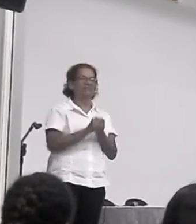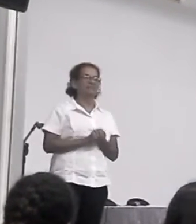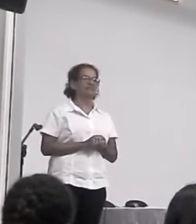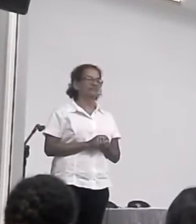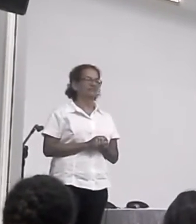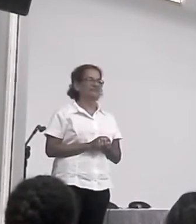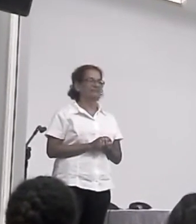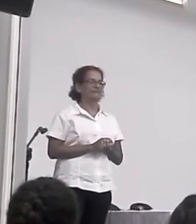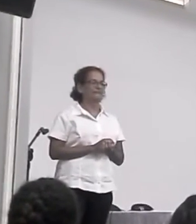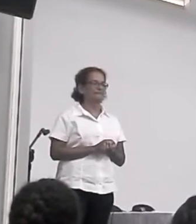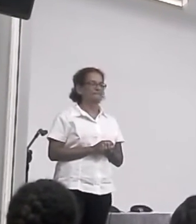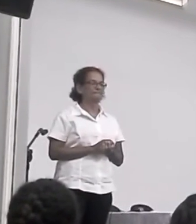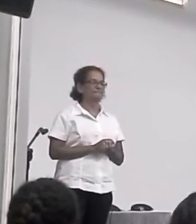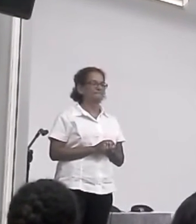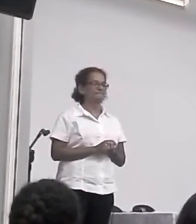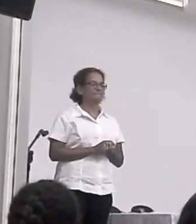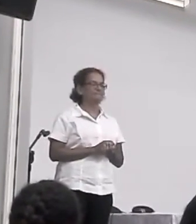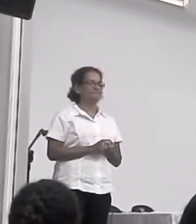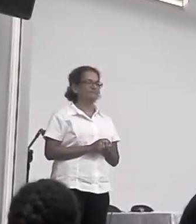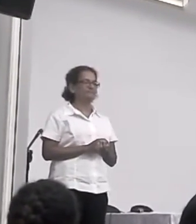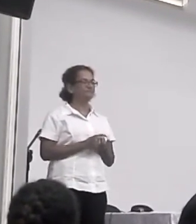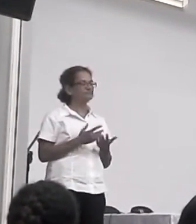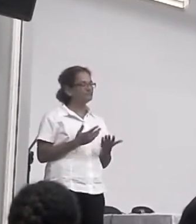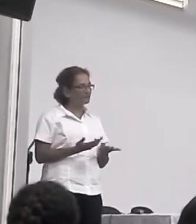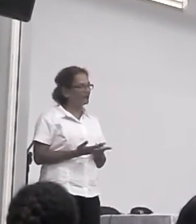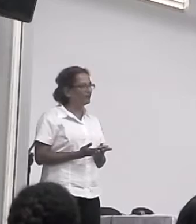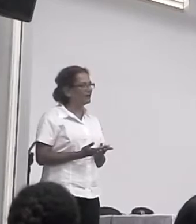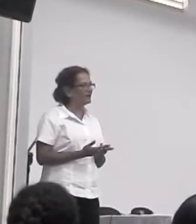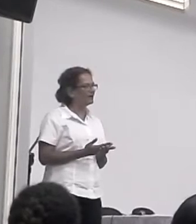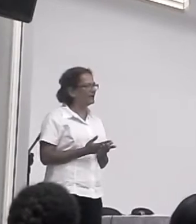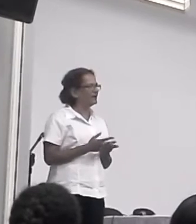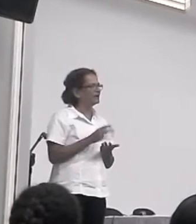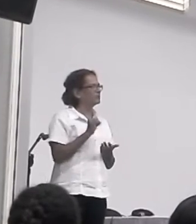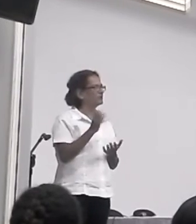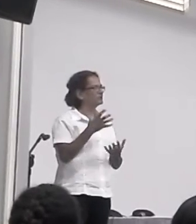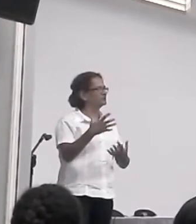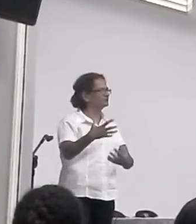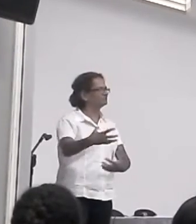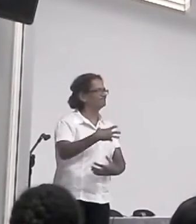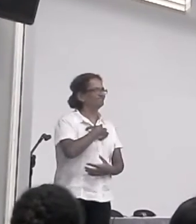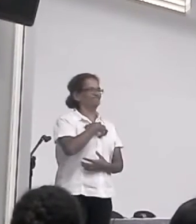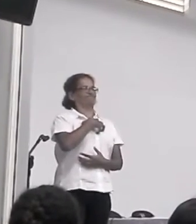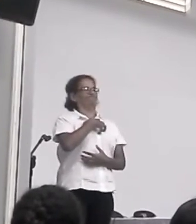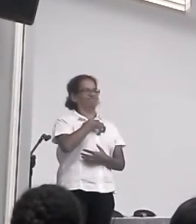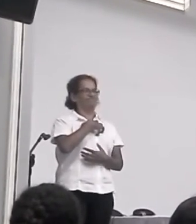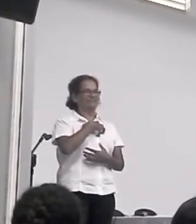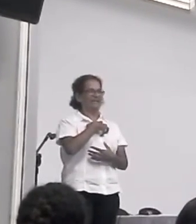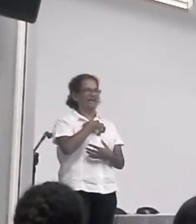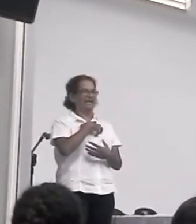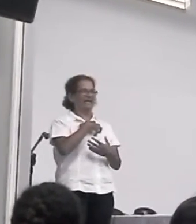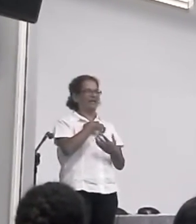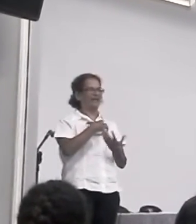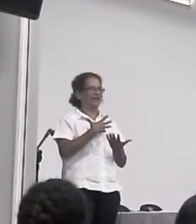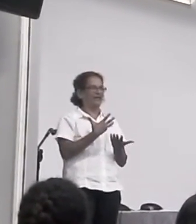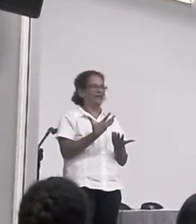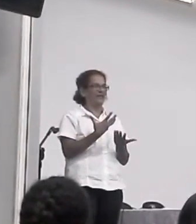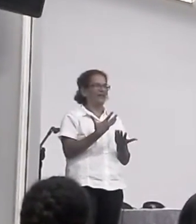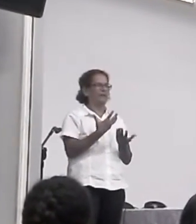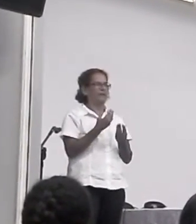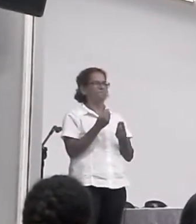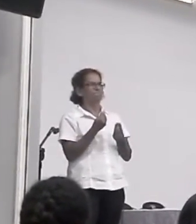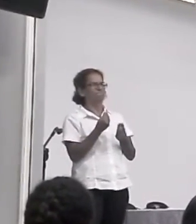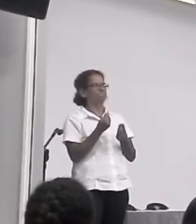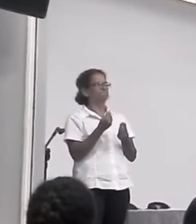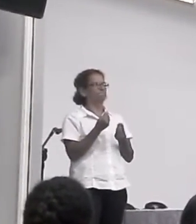Os humanistas sempre acham que a gente precisa ter um impacto direto na sociedade. Eu acho que é bom fazer a política fora